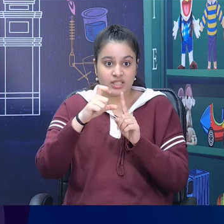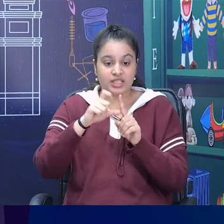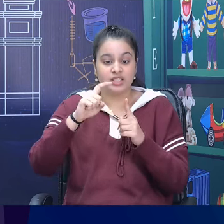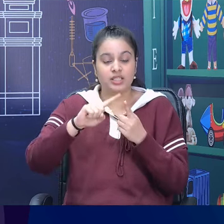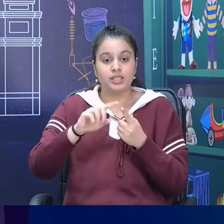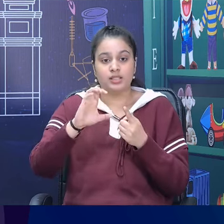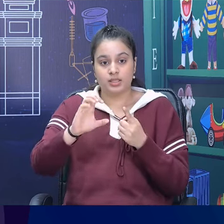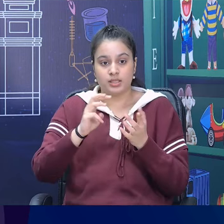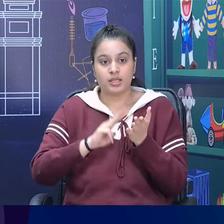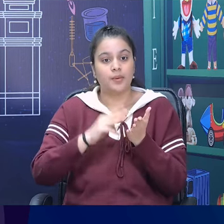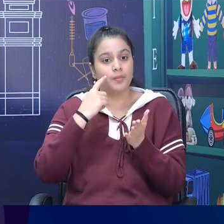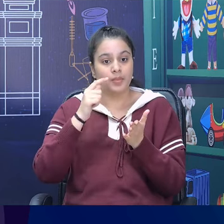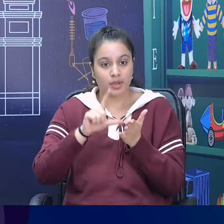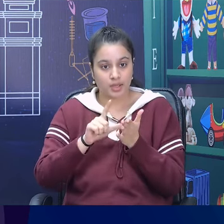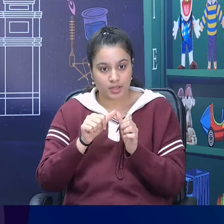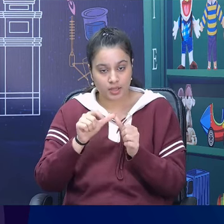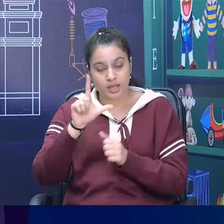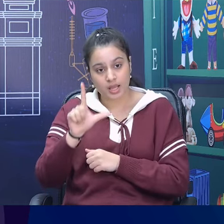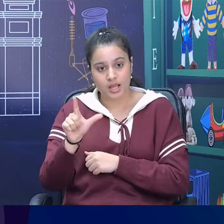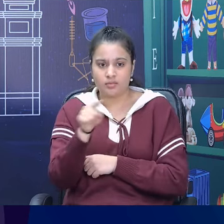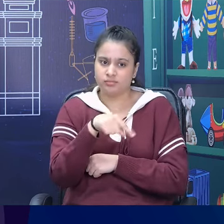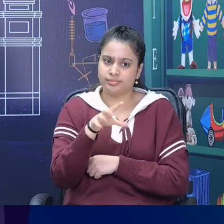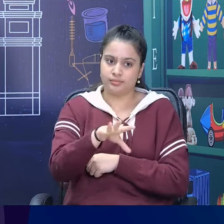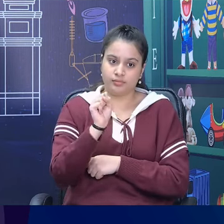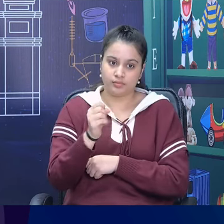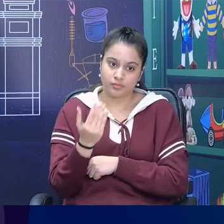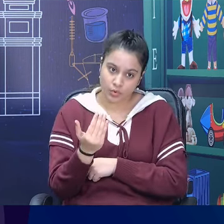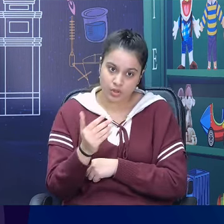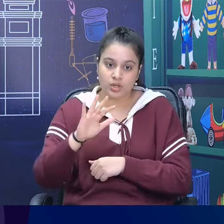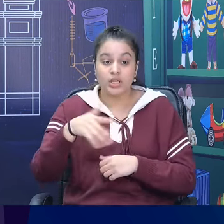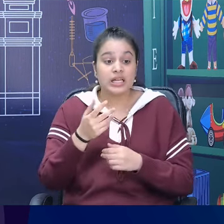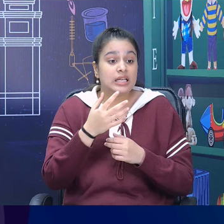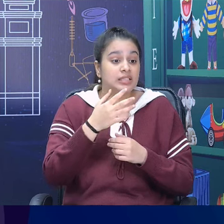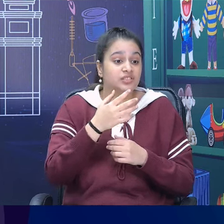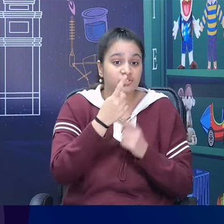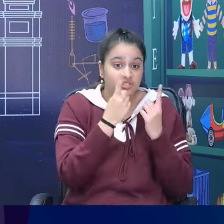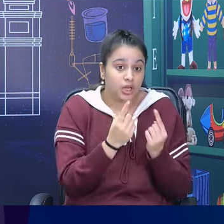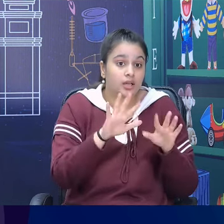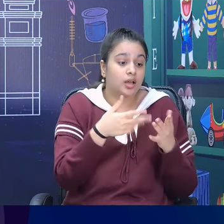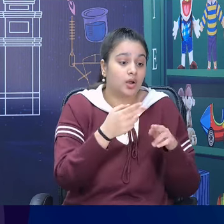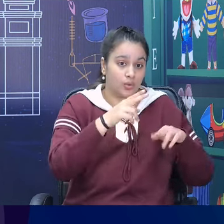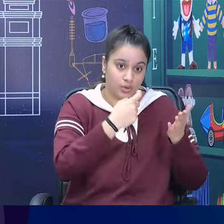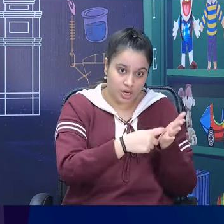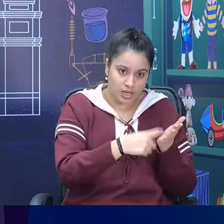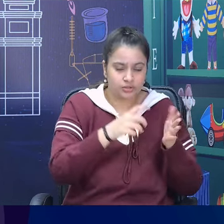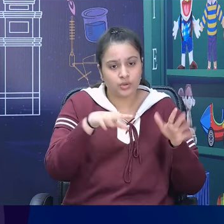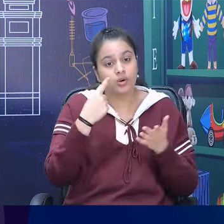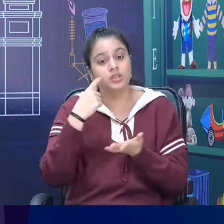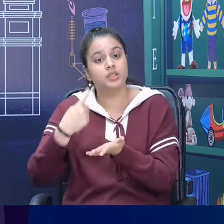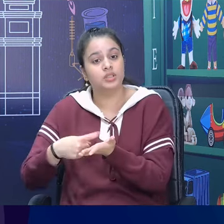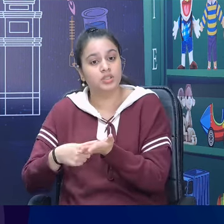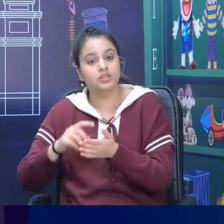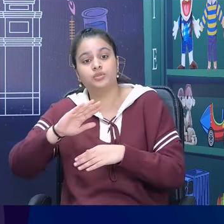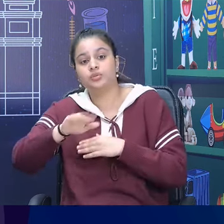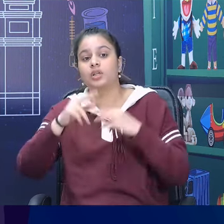कैसे कोई नंबर को हम क्लासिफाई करेंगे एज अ रेशनल एज वेल एज एज अ इरेशनल नंबर तो हमारा जो नेक्स्ट टॉपिक है वो यही